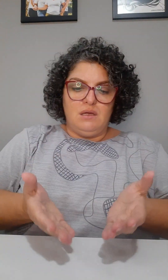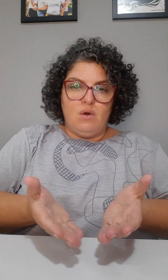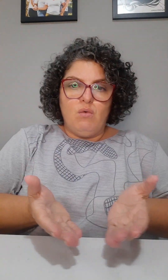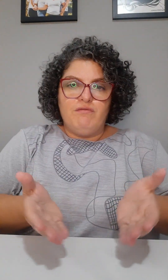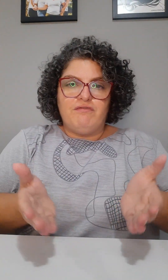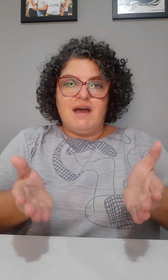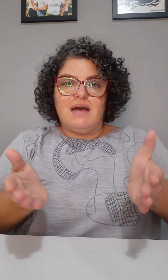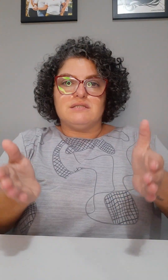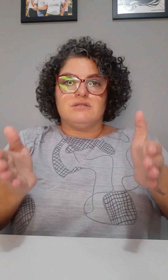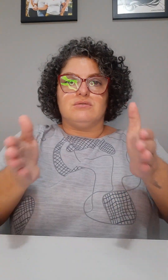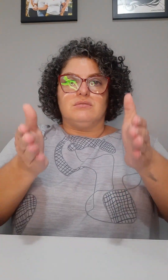Um vaso.